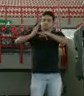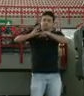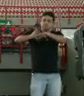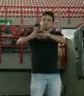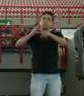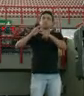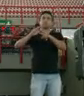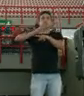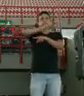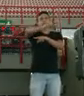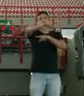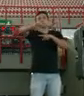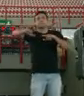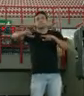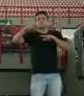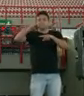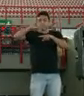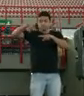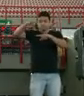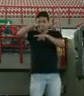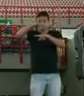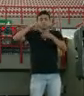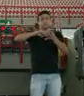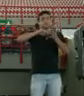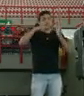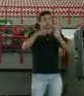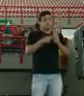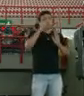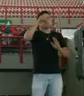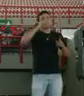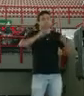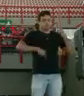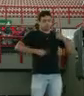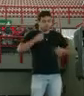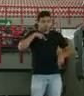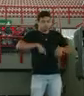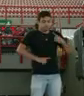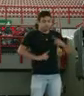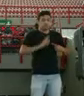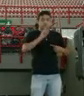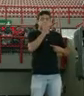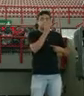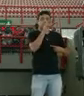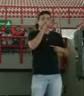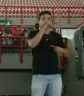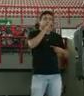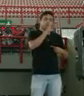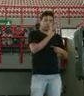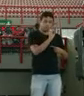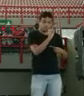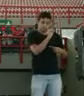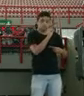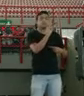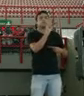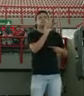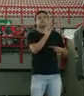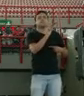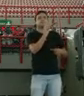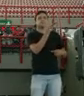sobre muitas destas peças? Os hormônios. Estes hormônios, eles funcionam, na verdade, como o